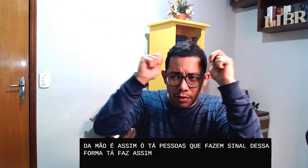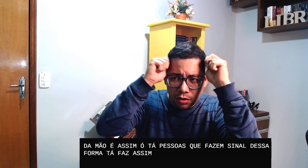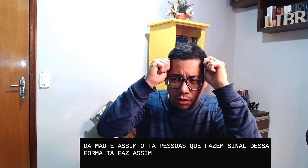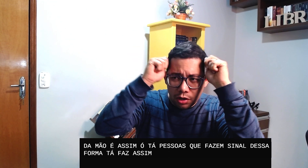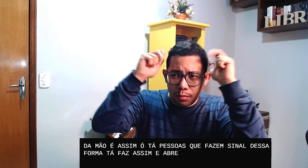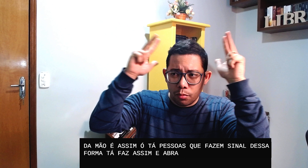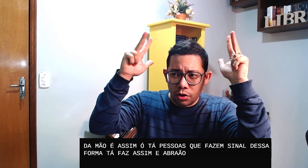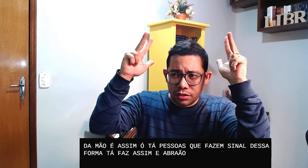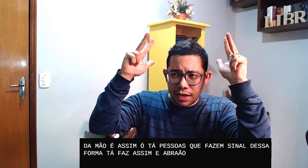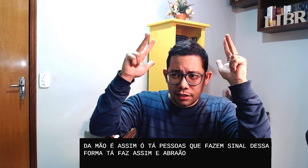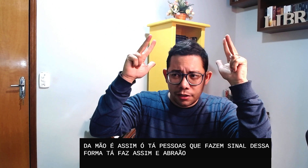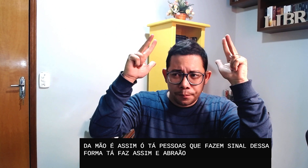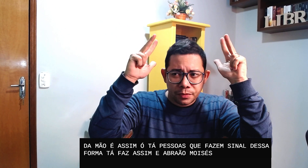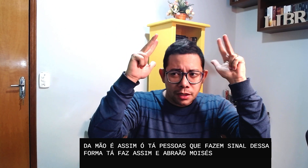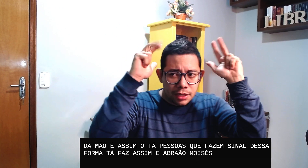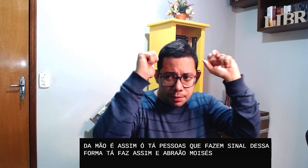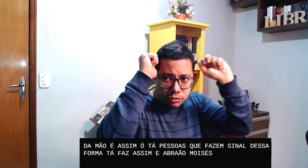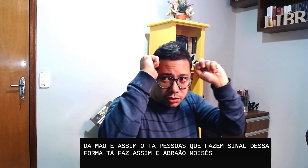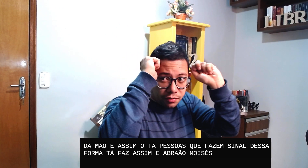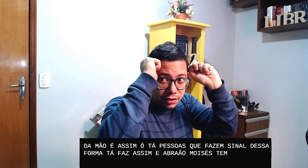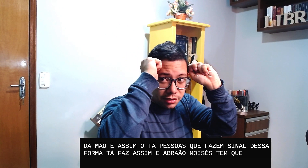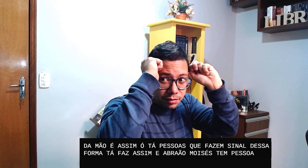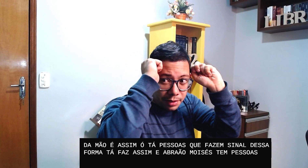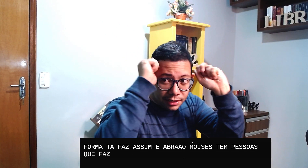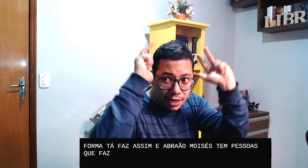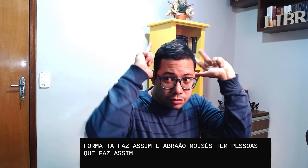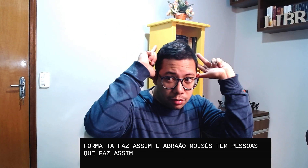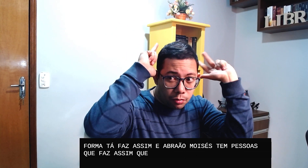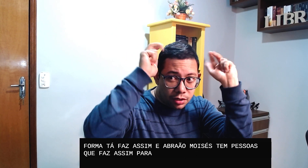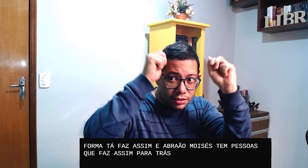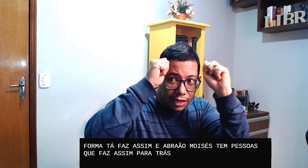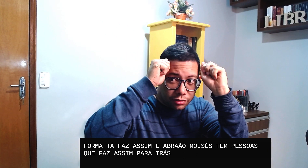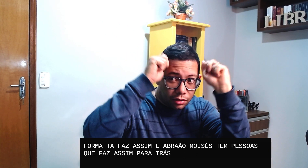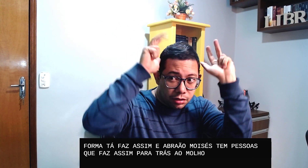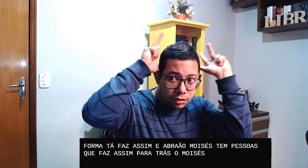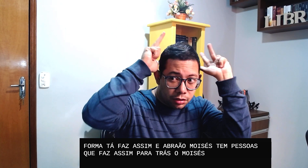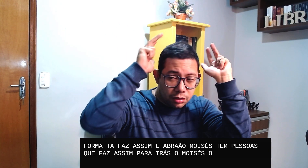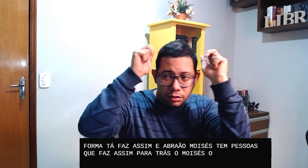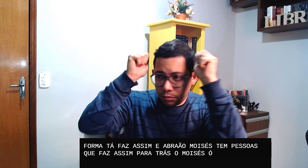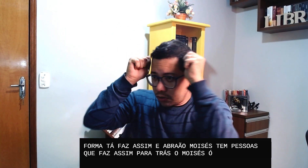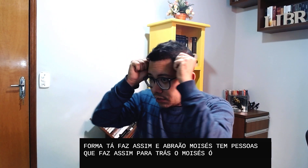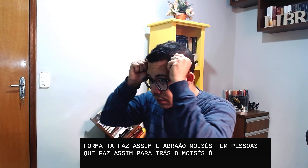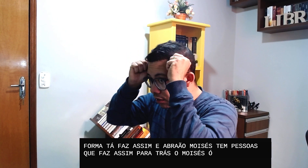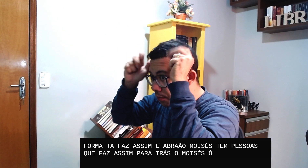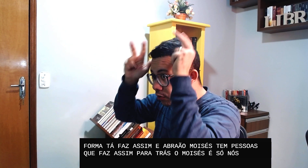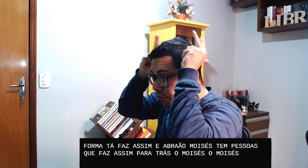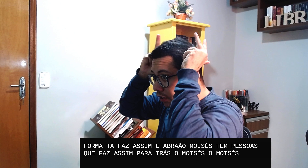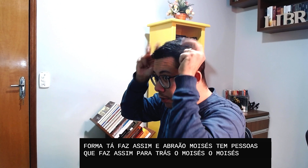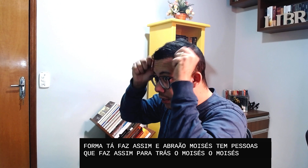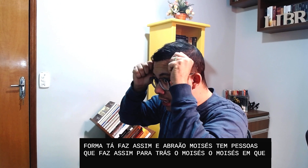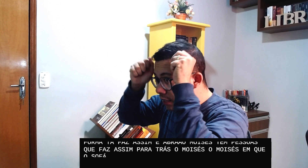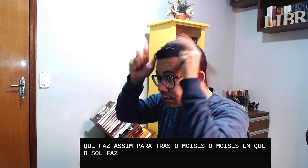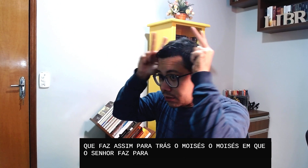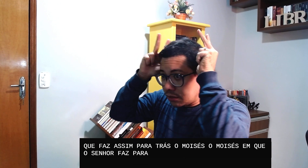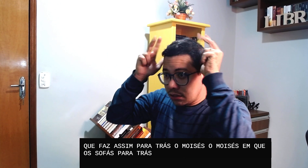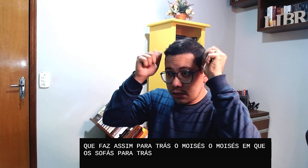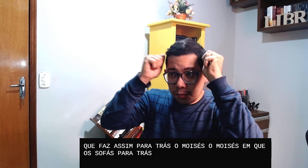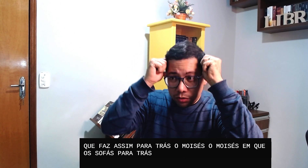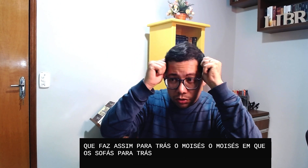ó, Moisés. Tem pessoas que faz assim para trás, ó, Moisés, ó. Moisés, tem pessoa que faz para trás, tem pessoas que faz